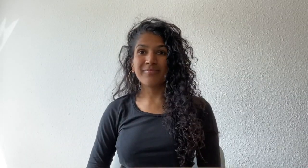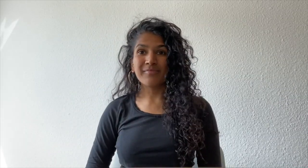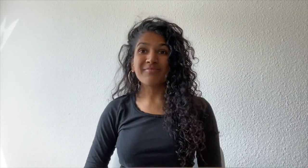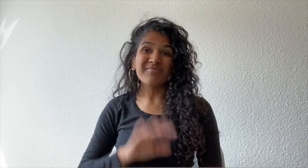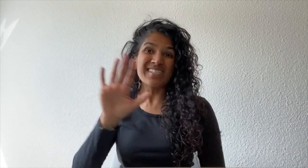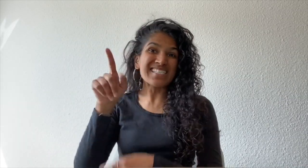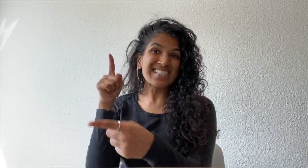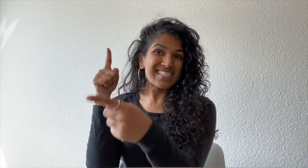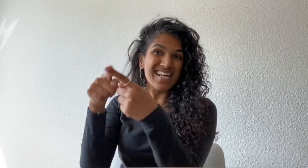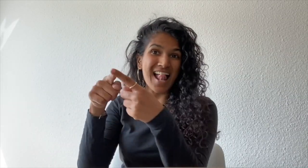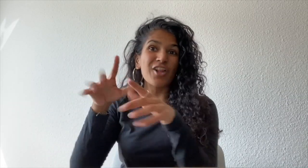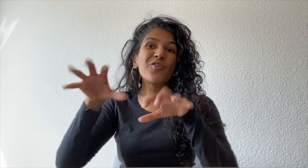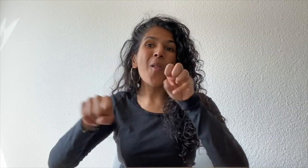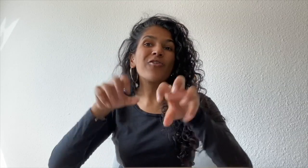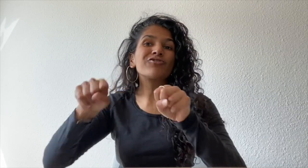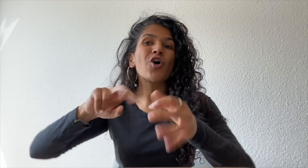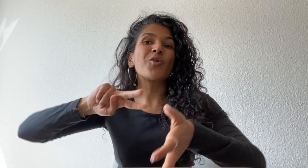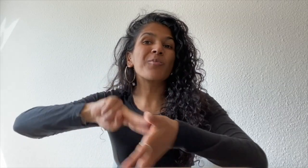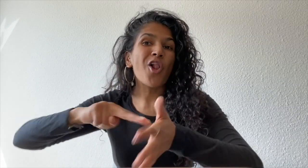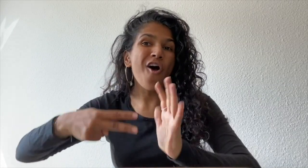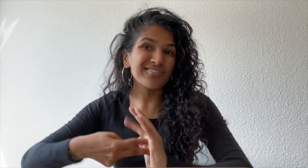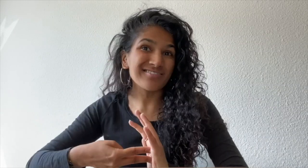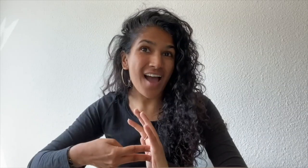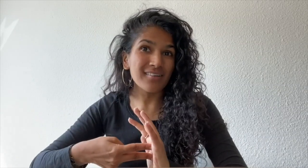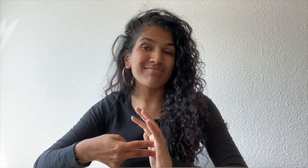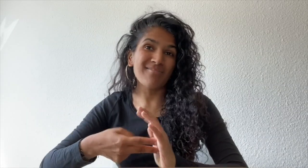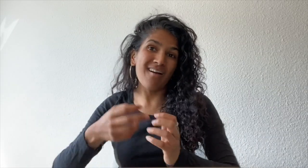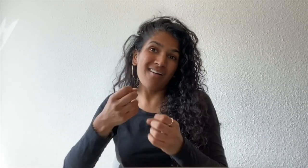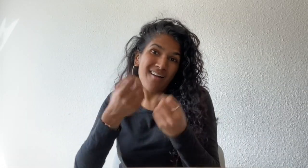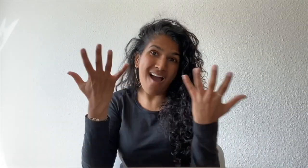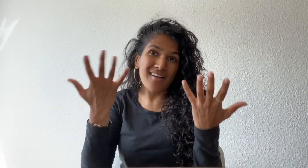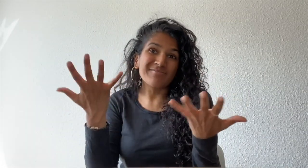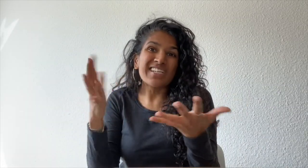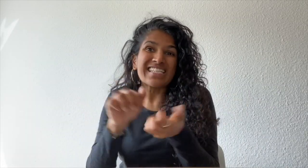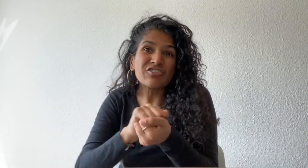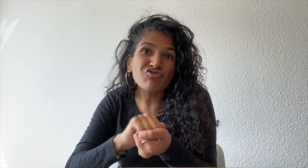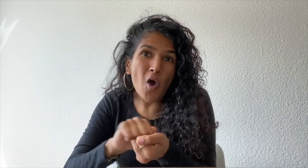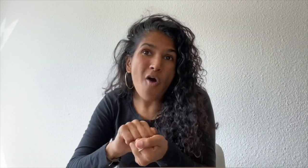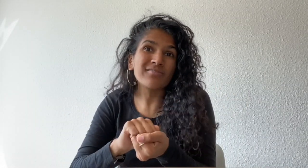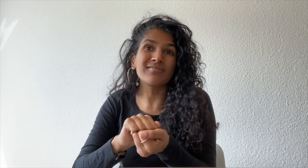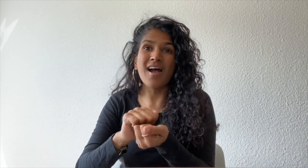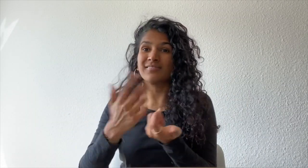Kontinent, beispielsweise in Namibia, aktiv war.